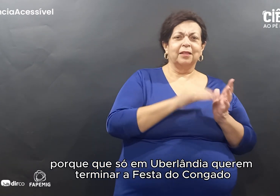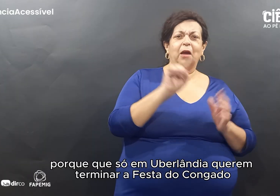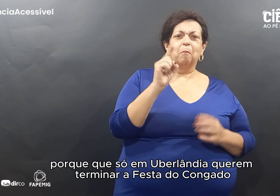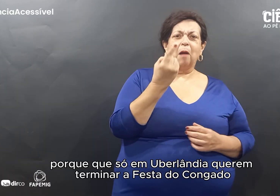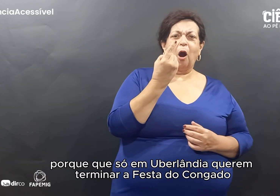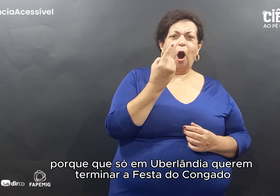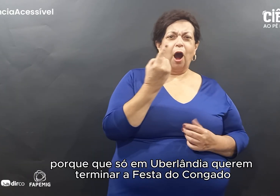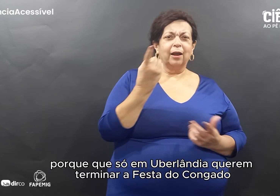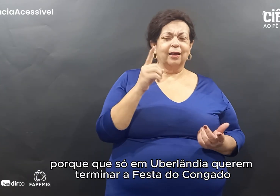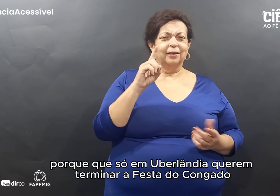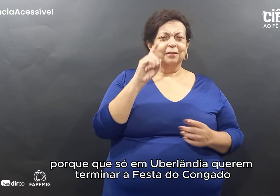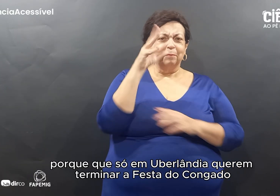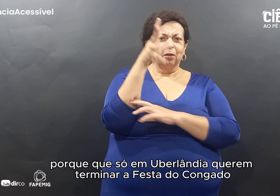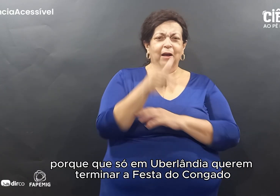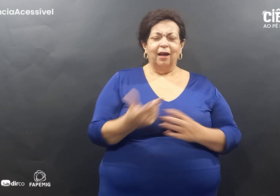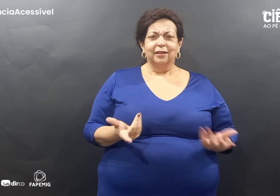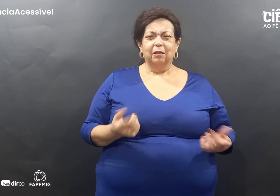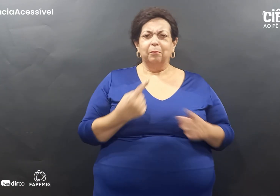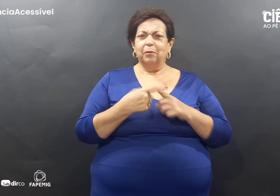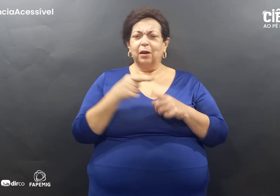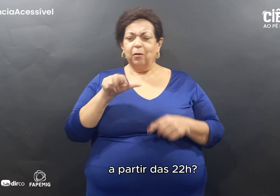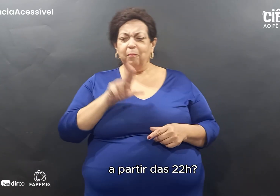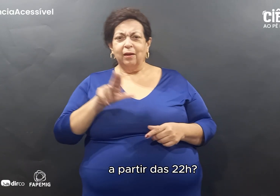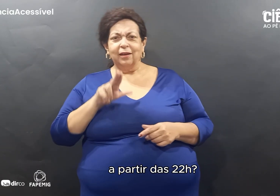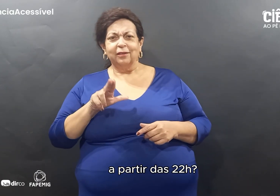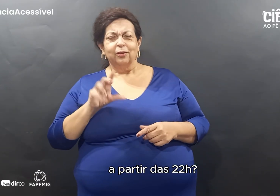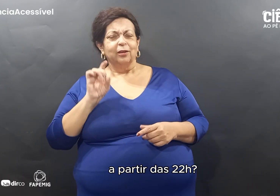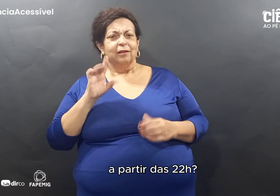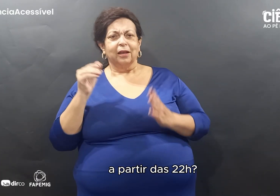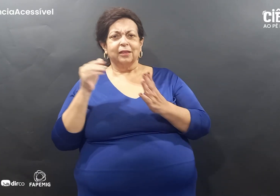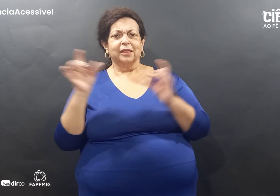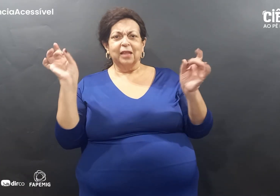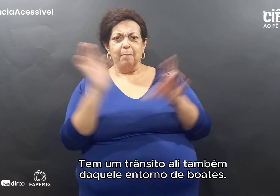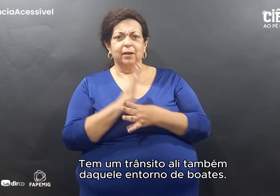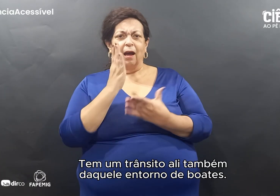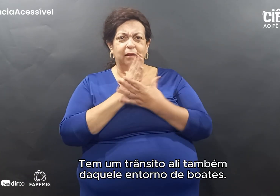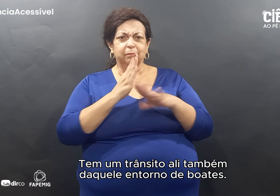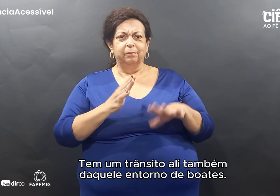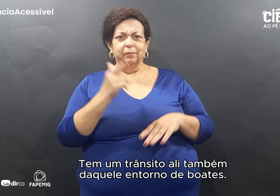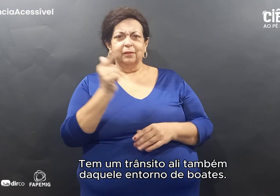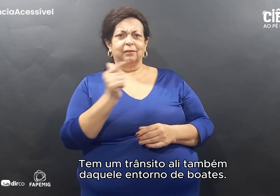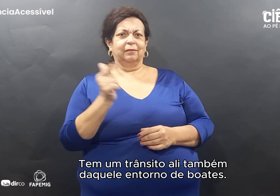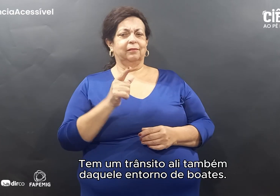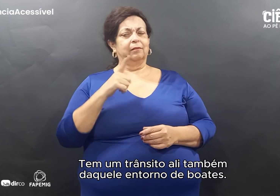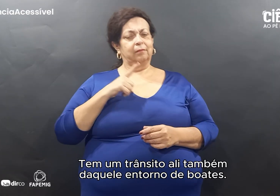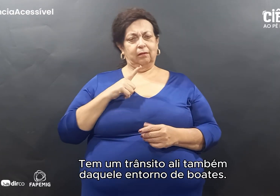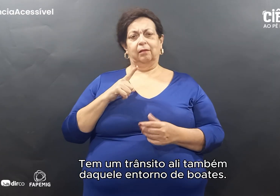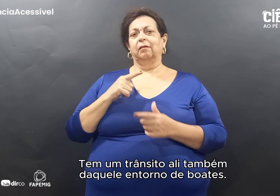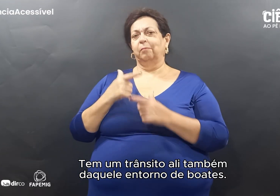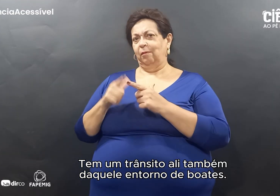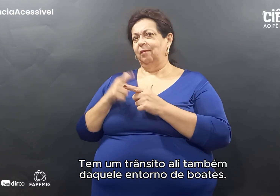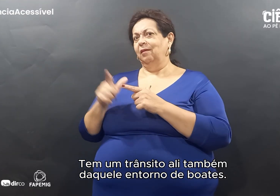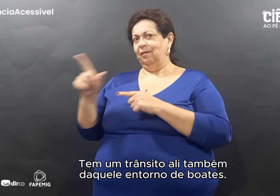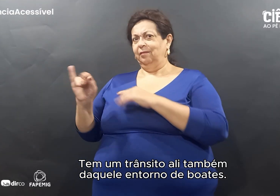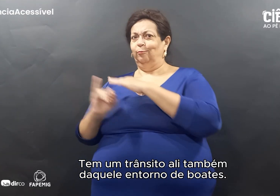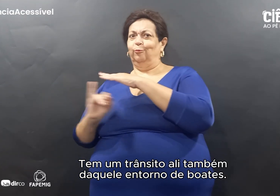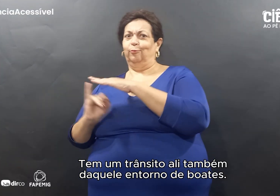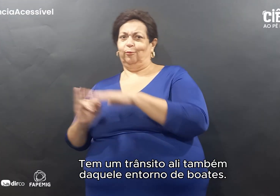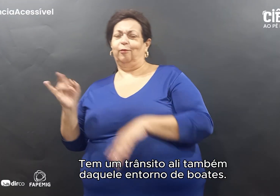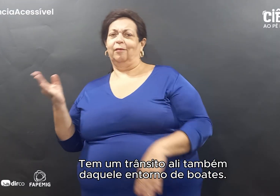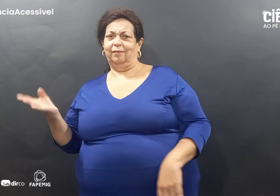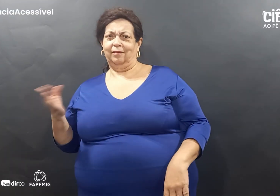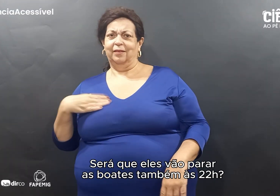querem terminar a festa do Congado a partir das 22? Tem um trânsito ali também, daquele entorno